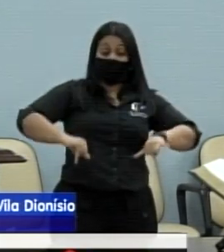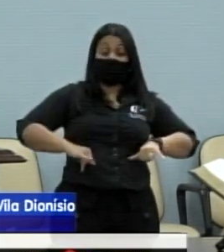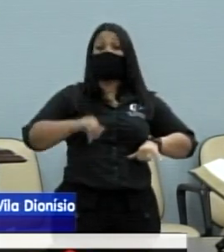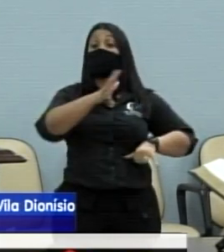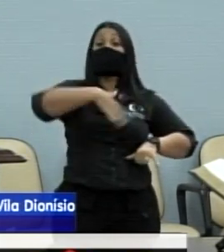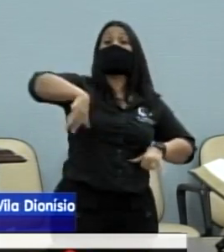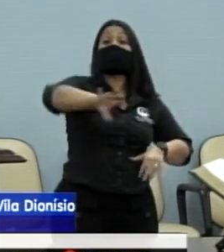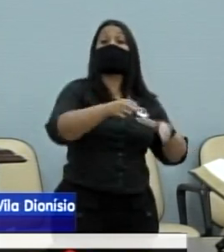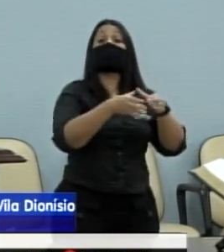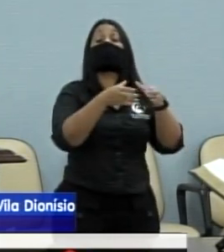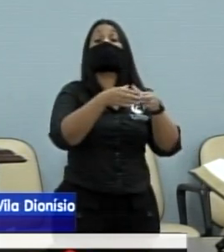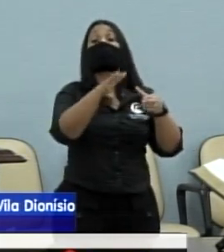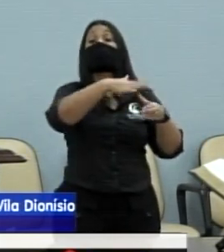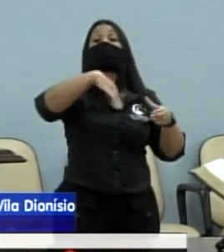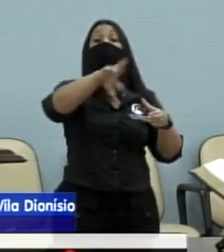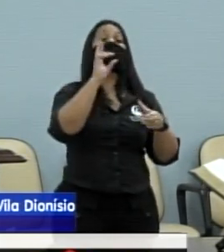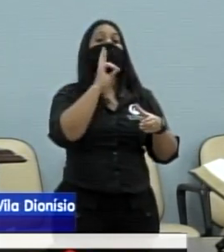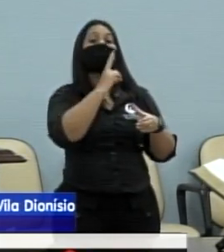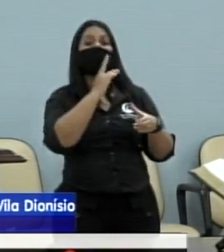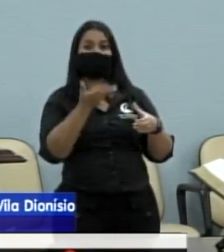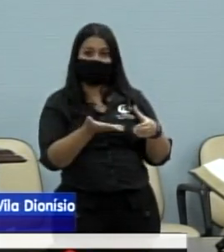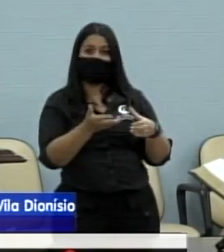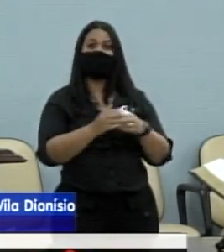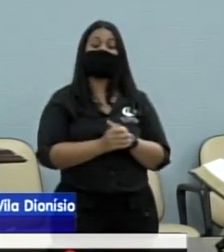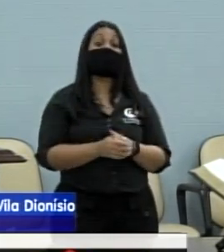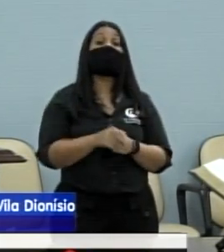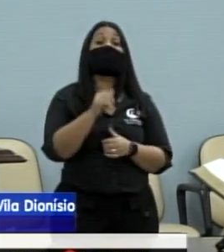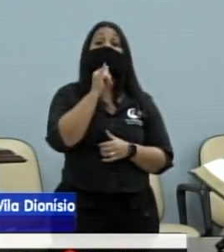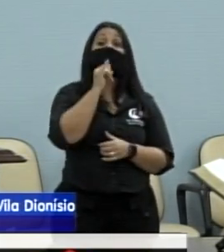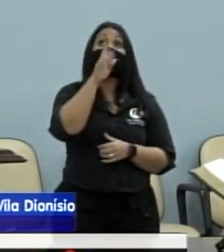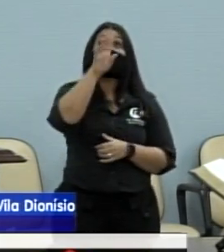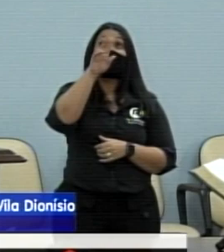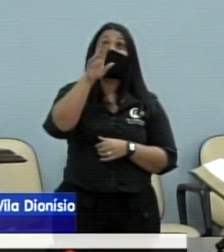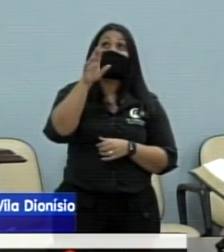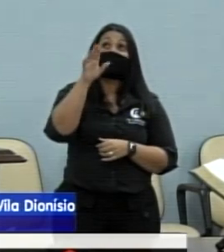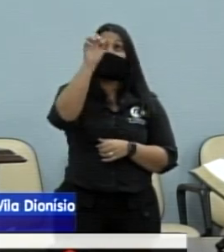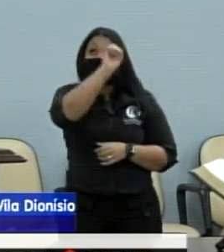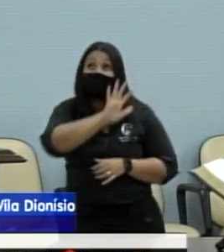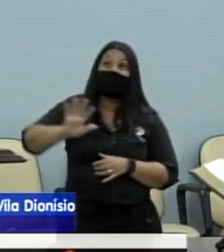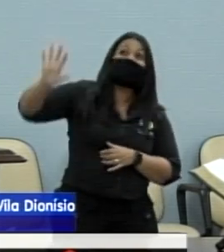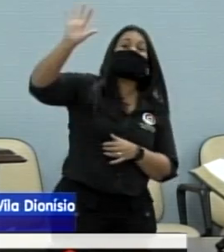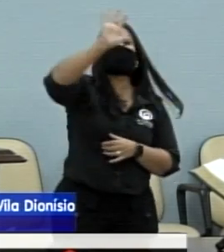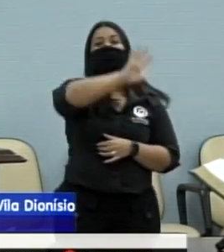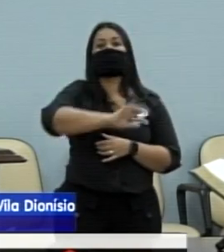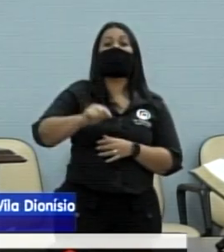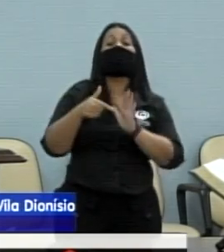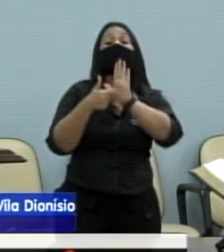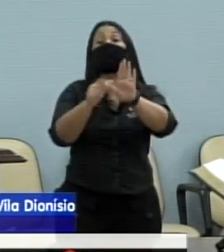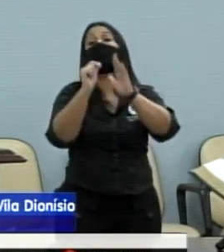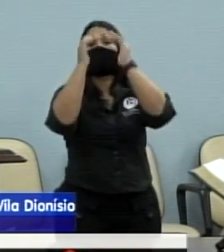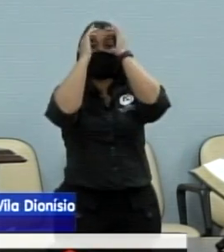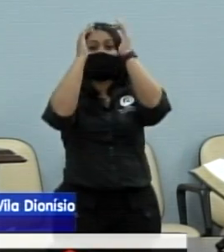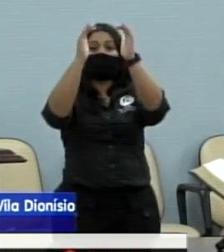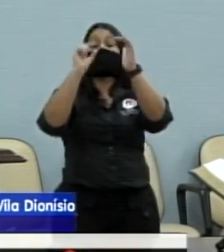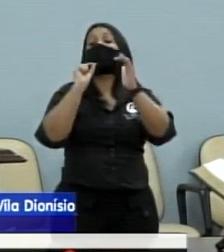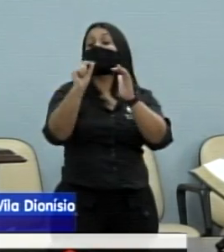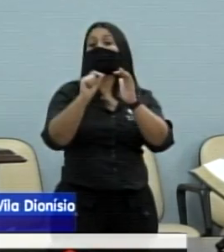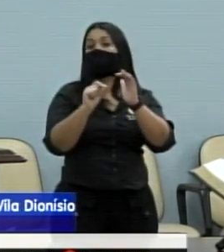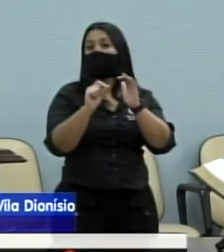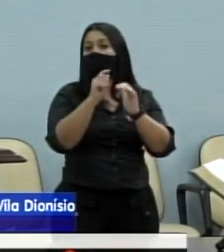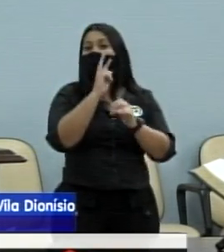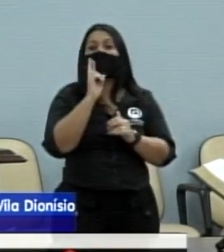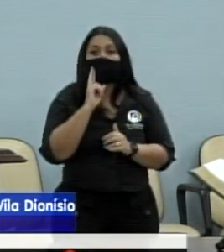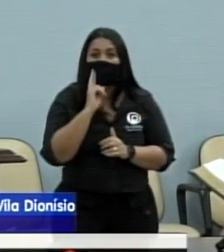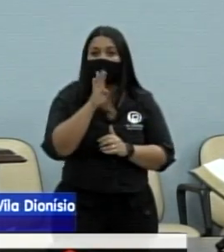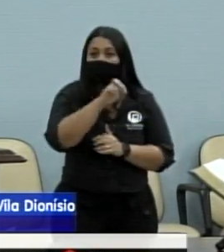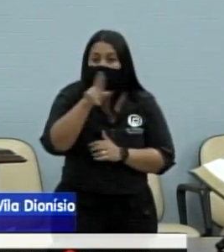bares e restaurantes, mas estão aí os números do Brasil inteiro mostrando que a responsabilidade não são dos bares e restaurantes.